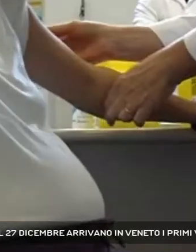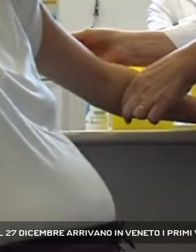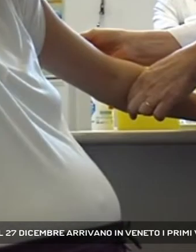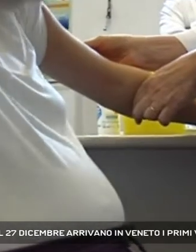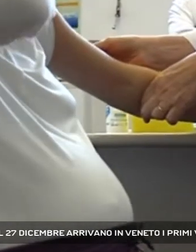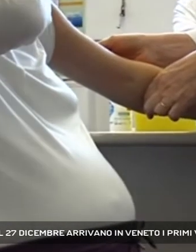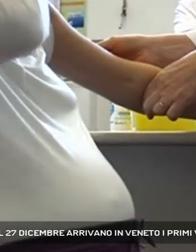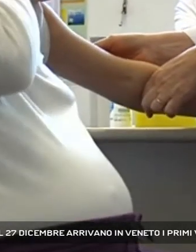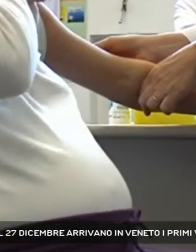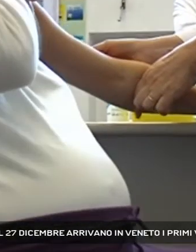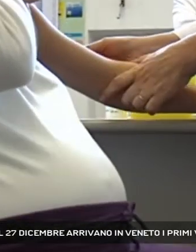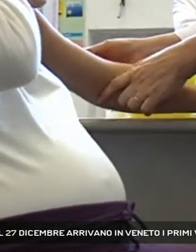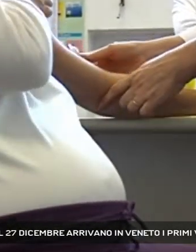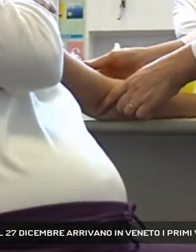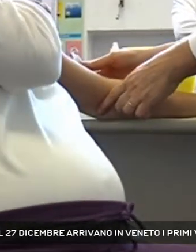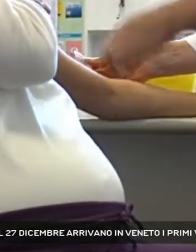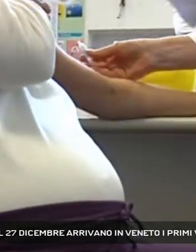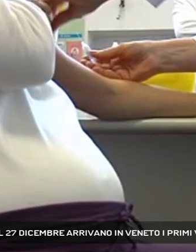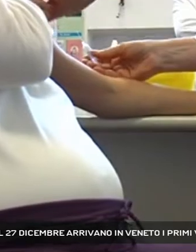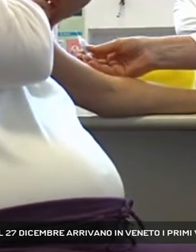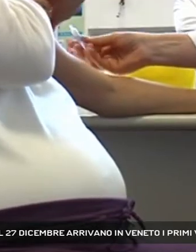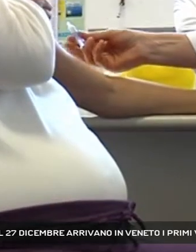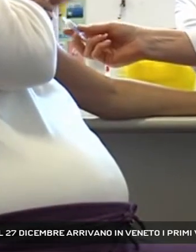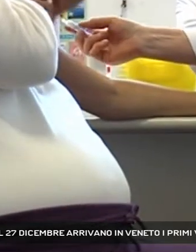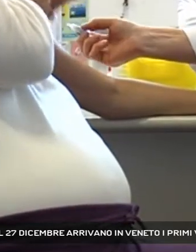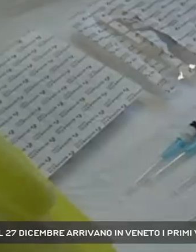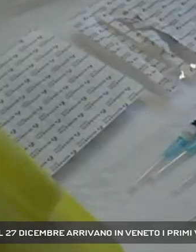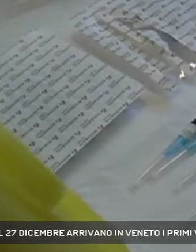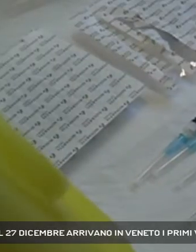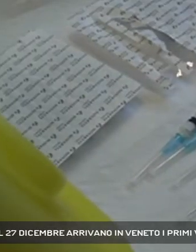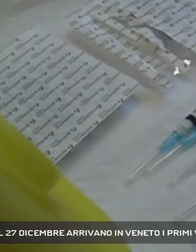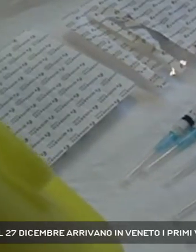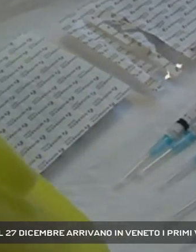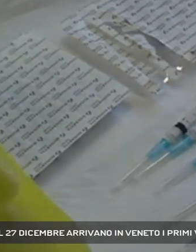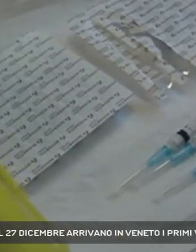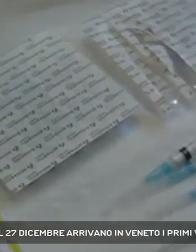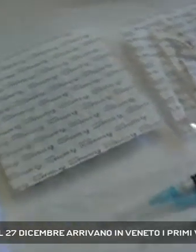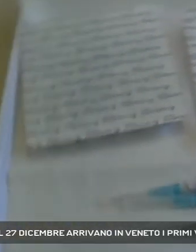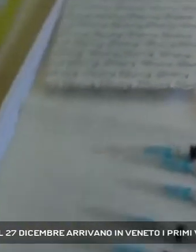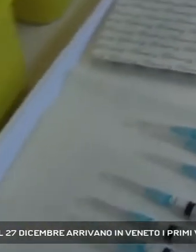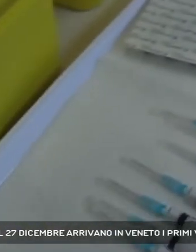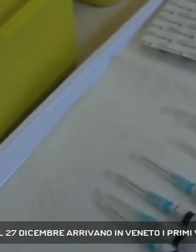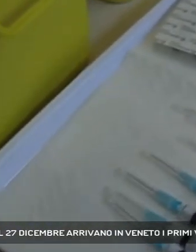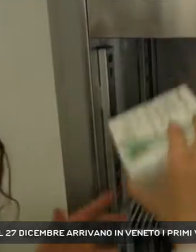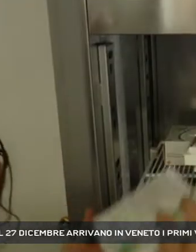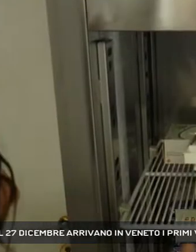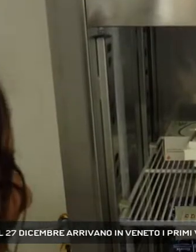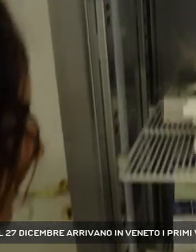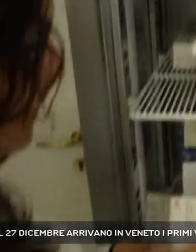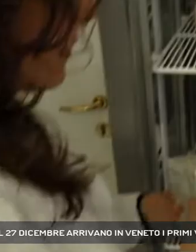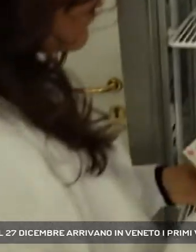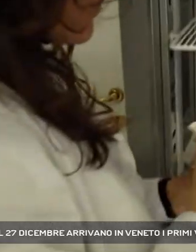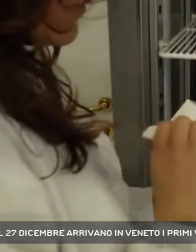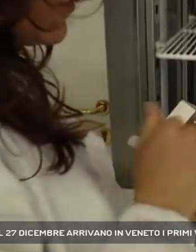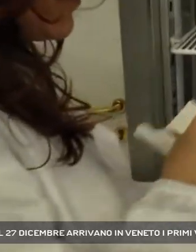nei 7 hub scelti dalla Regione. I primi 185.000 vaccinati veneti saranno personale sanitario e ospiti e operatori